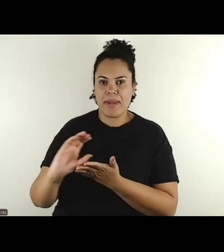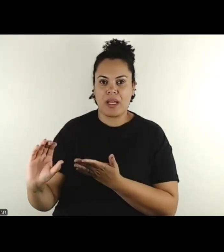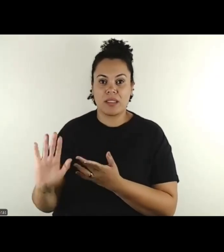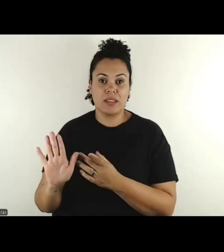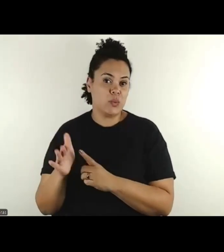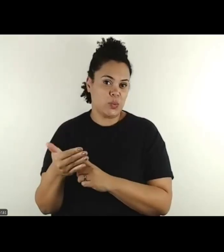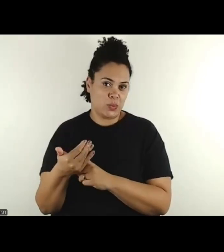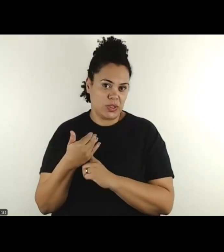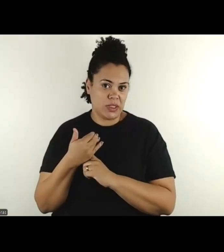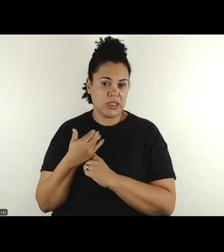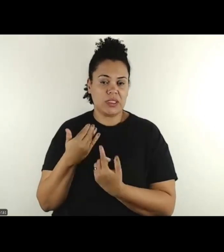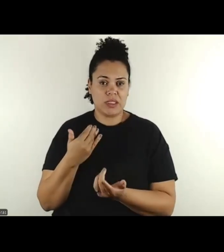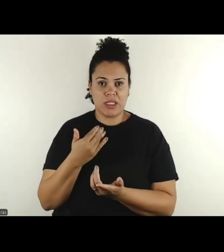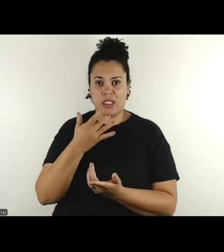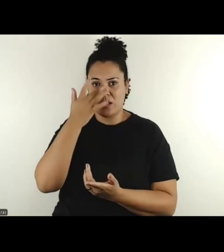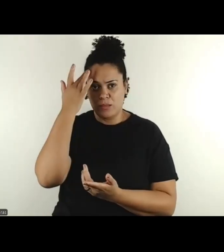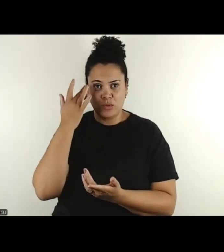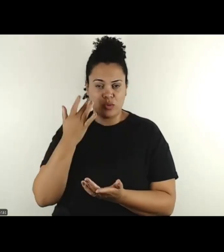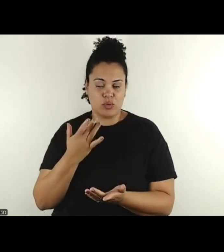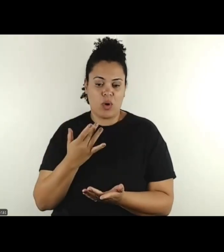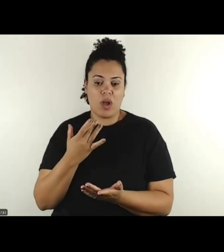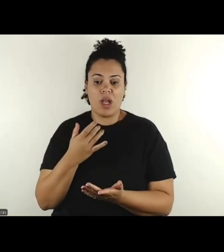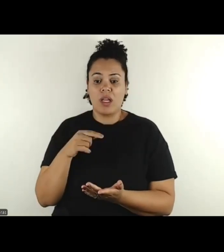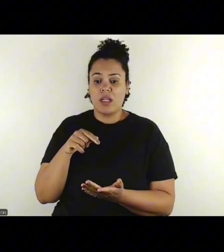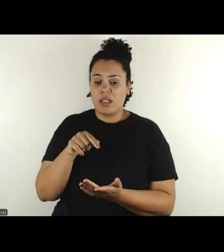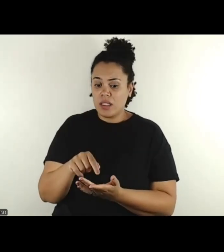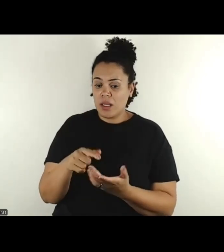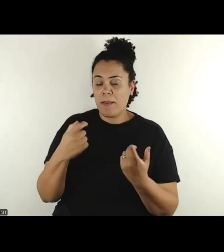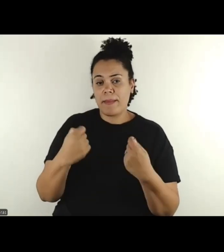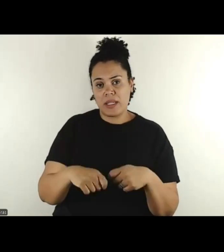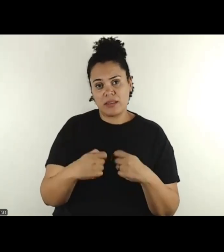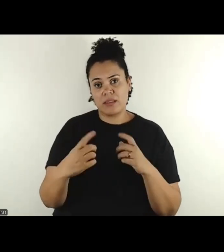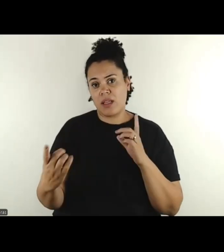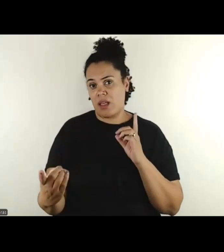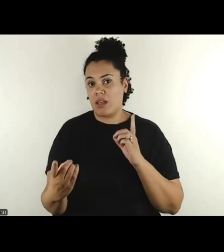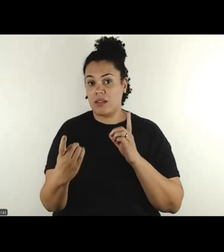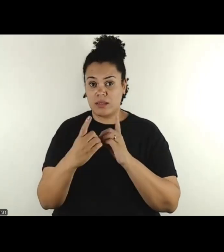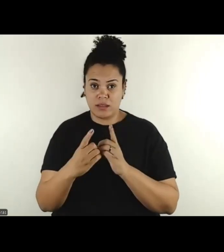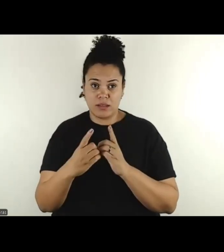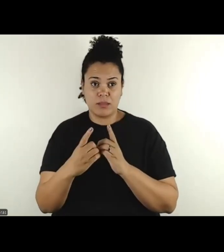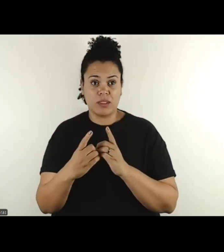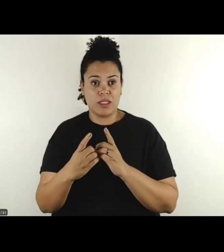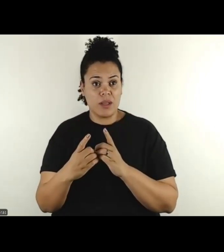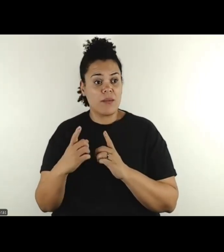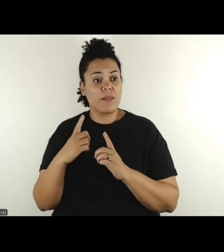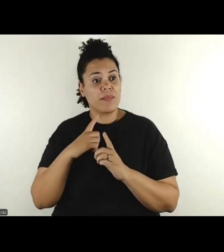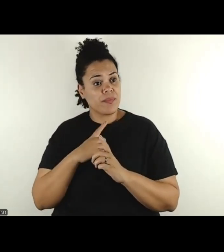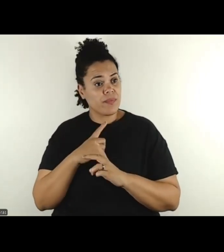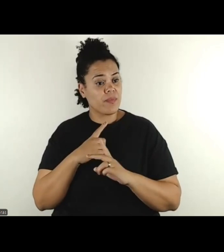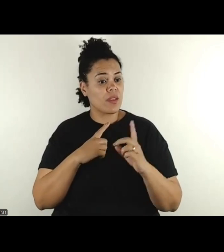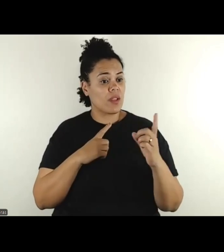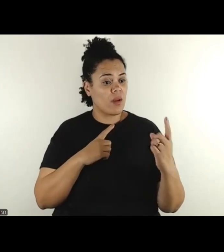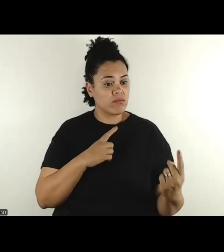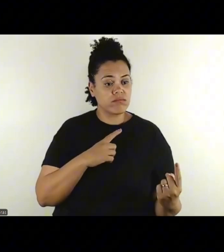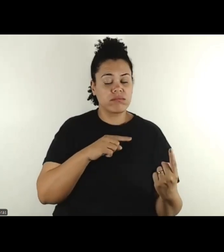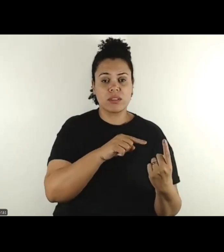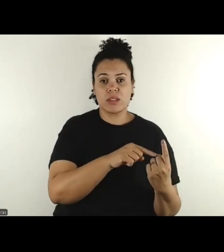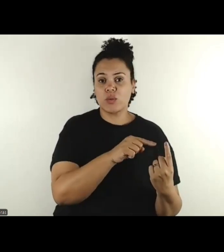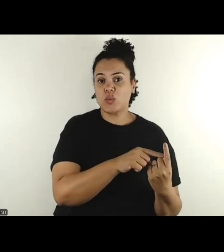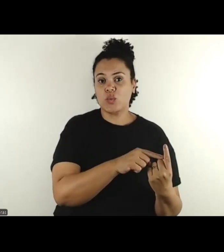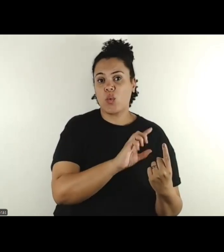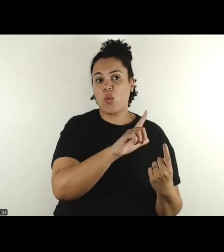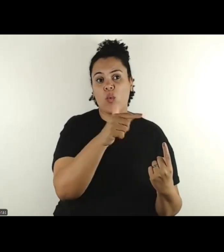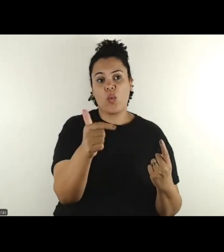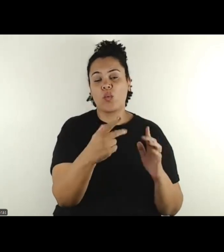né, dos usuários, das pessoas que necessitam desse tipo de atendimento. E, por outro lado, a gente tem também, e mantém-se ainda, um